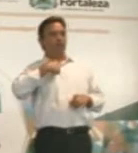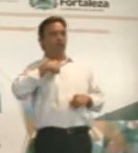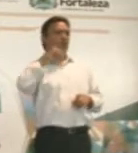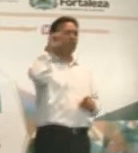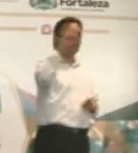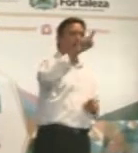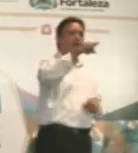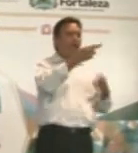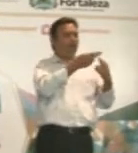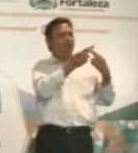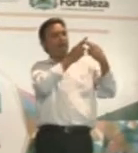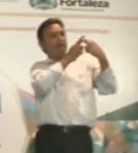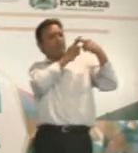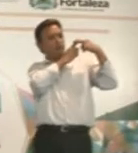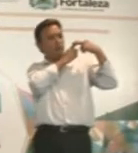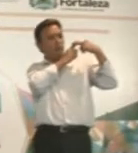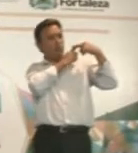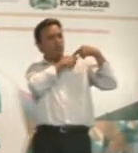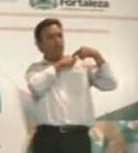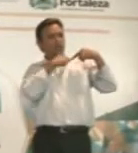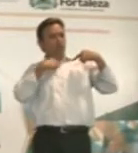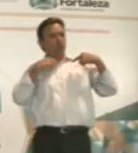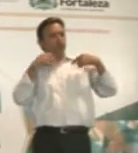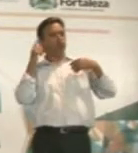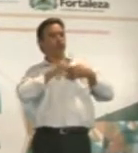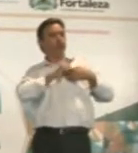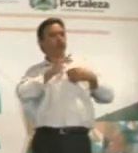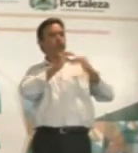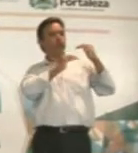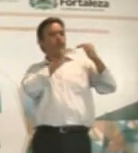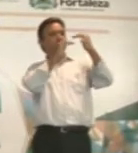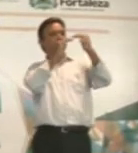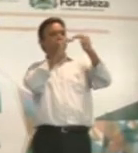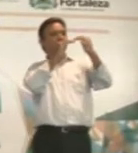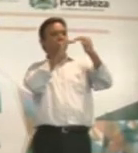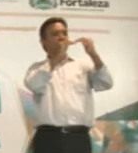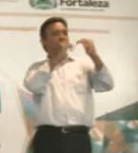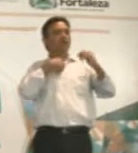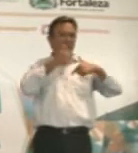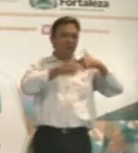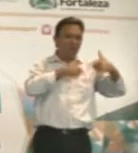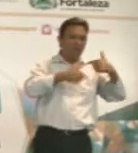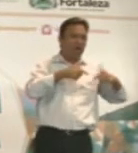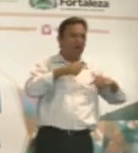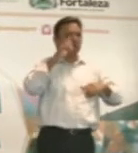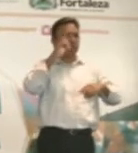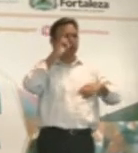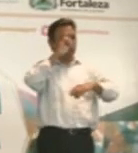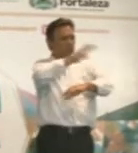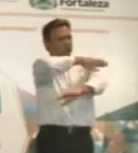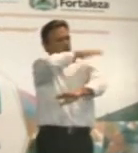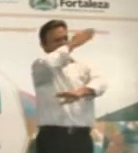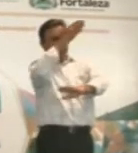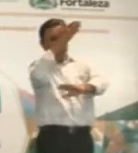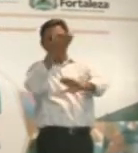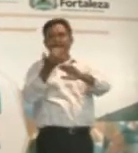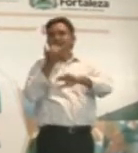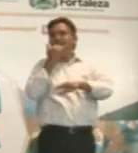Eu sou responsável pelo meu sucesso. Eu trabalho o dia todo, não dá tempo de estudar, porque não